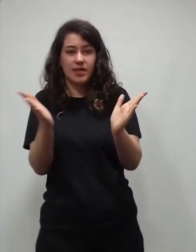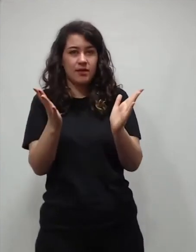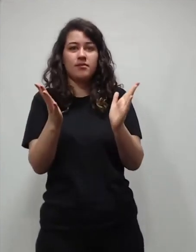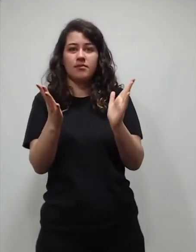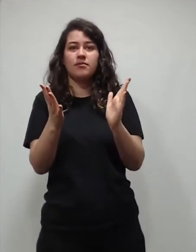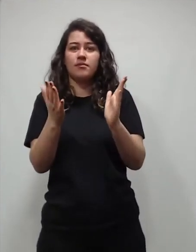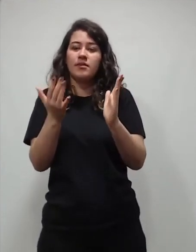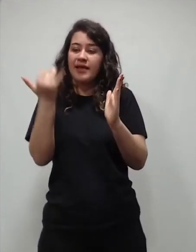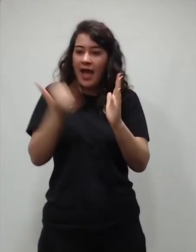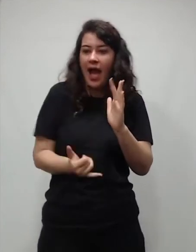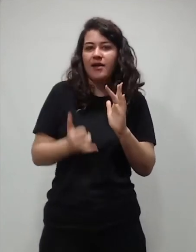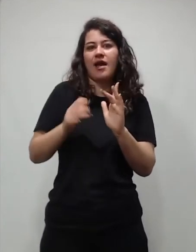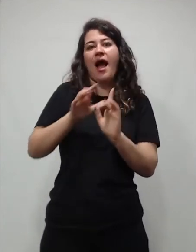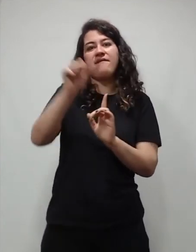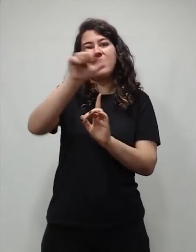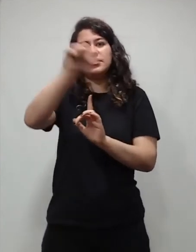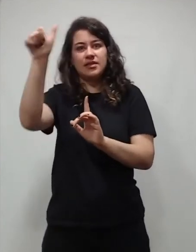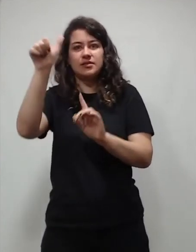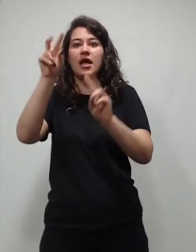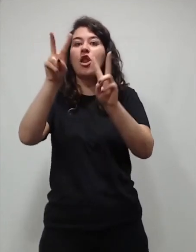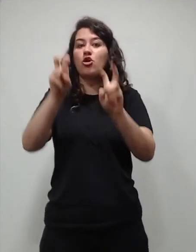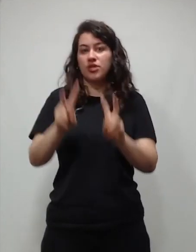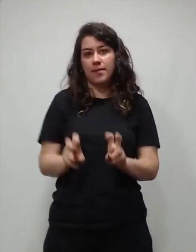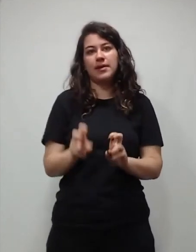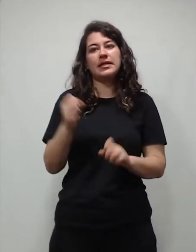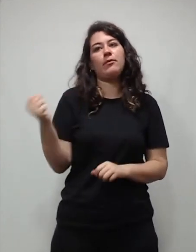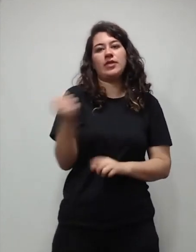visualizarse los avances en los temas que nos importan.